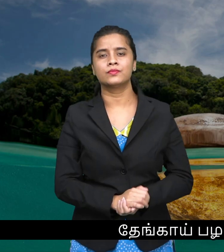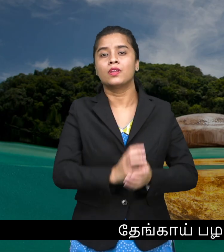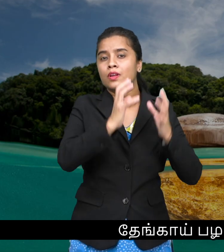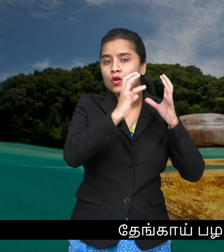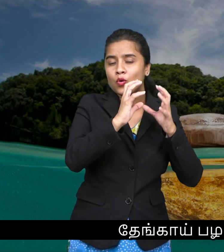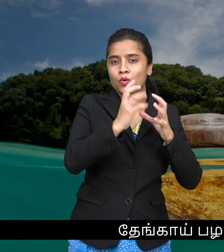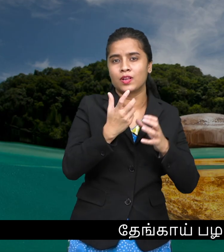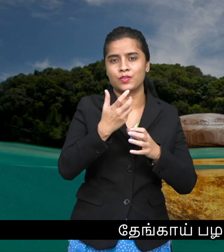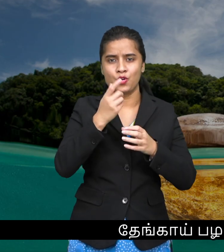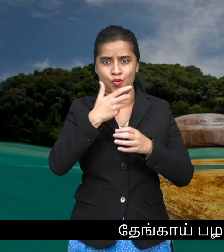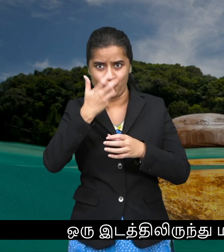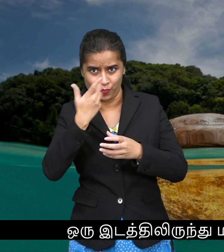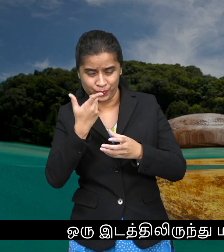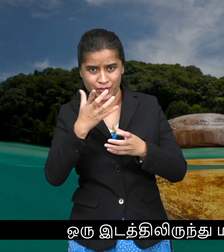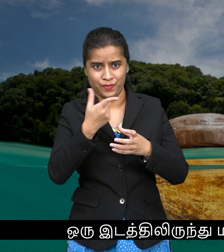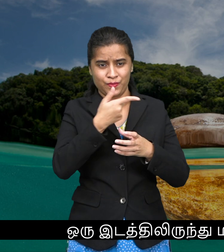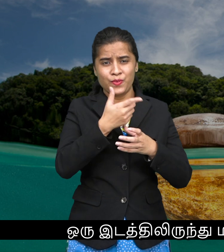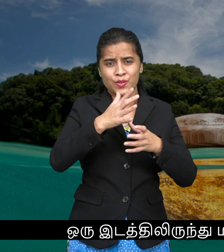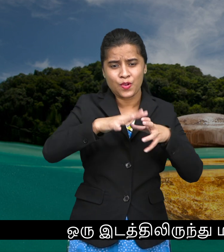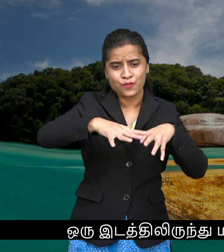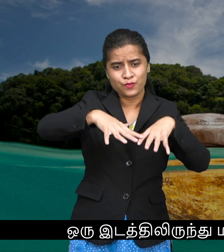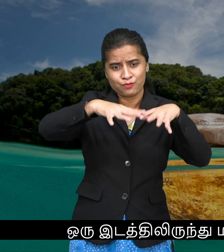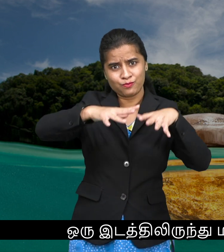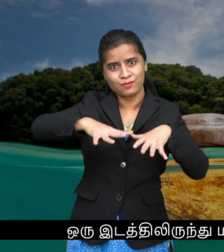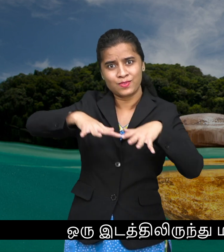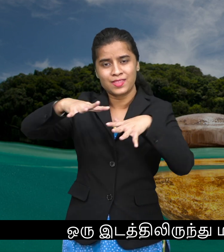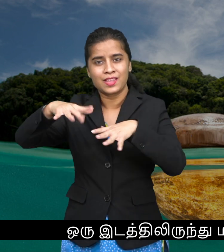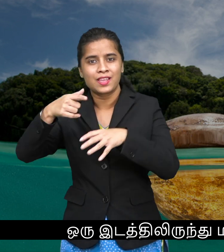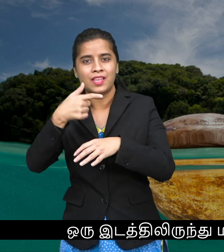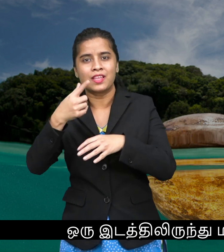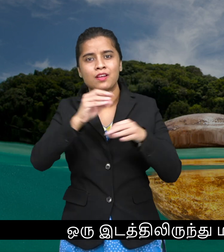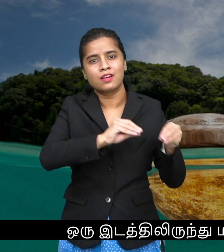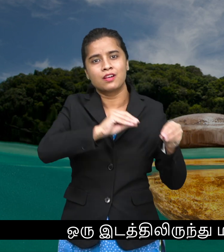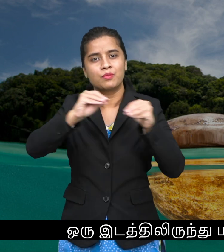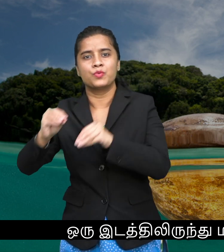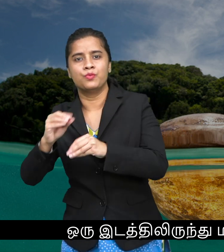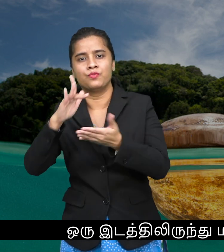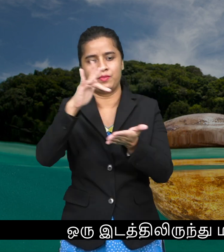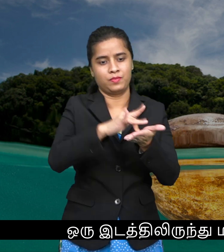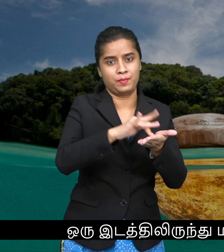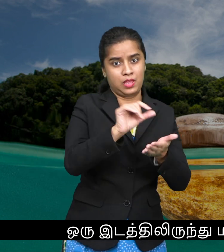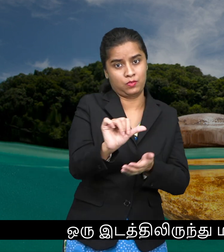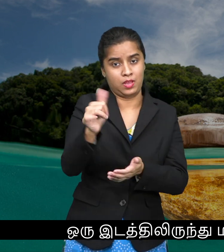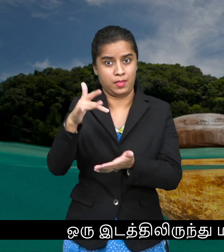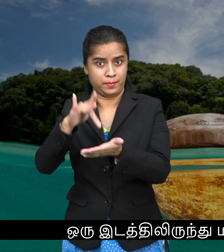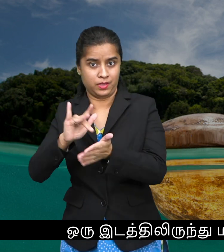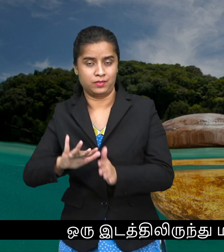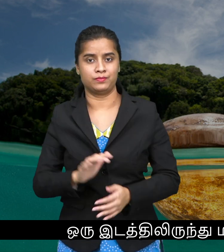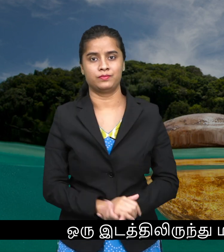தேங்காய் தண்ணீரில் மிதந்து ஒரு இடத்திலிருந்து மற்றொரு இடத்திற்கு நகரும்.